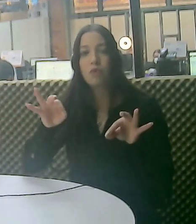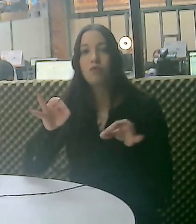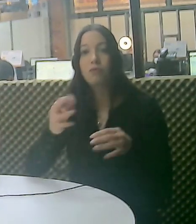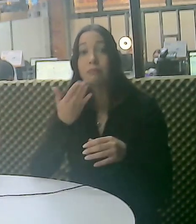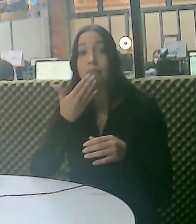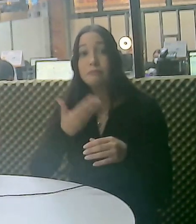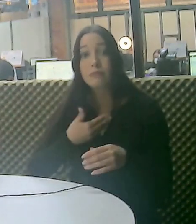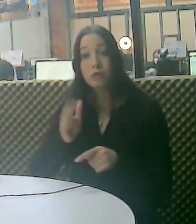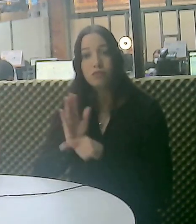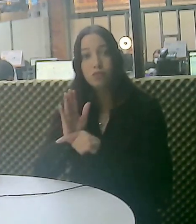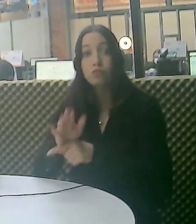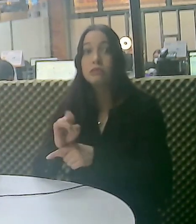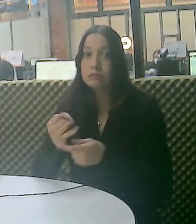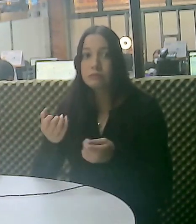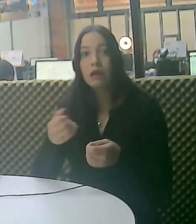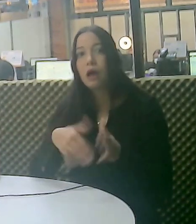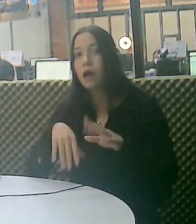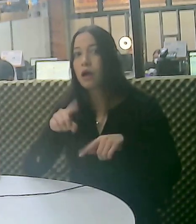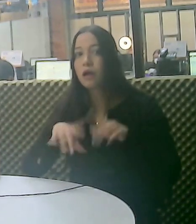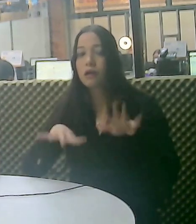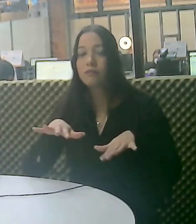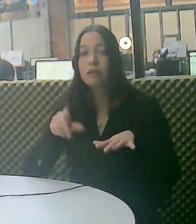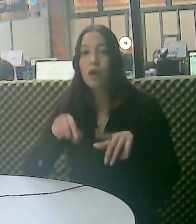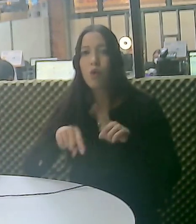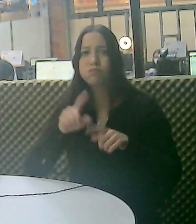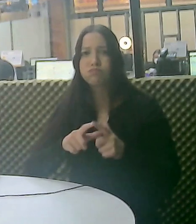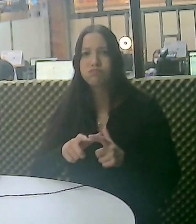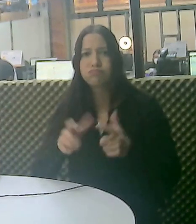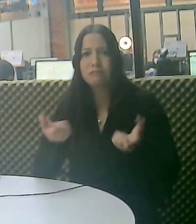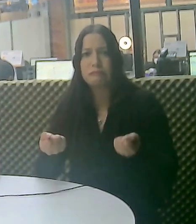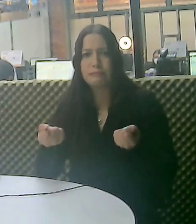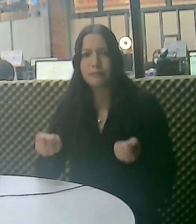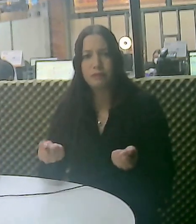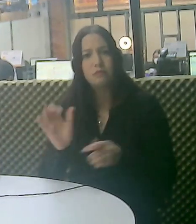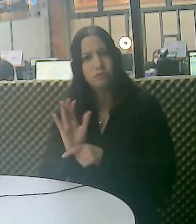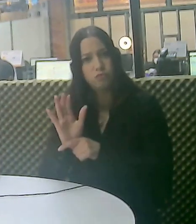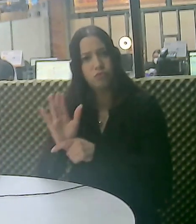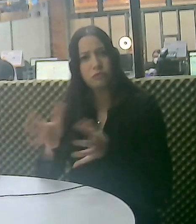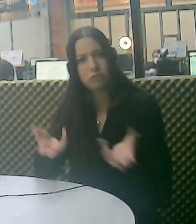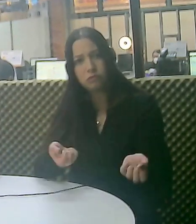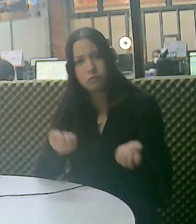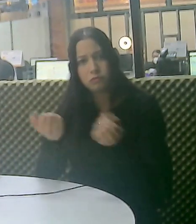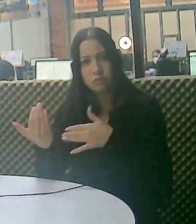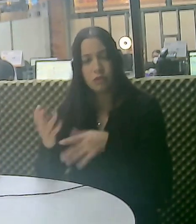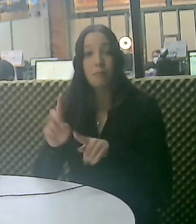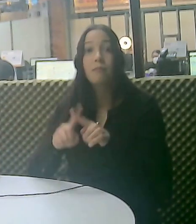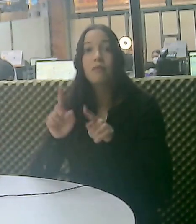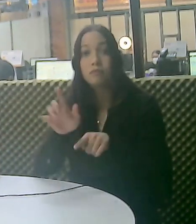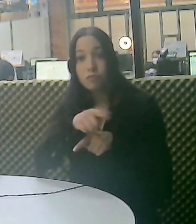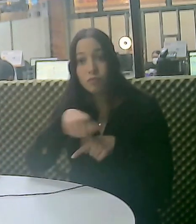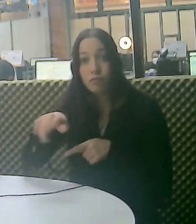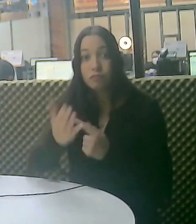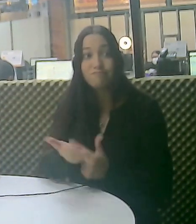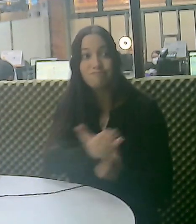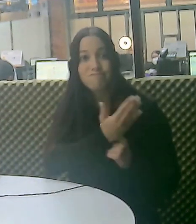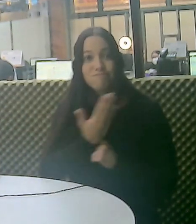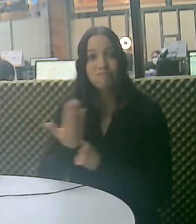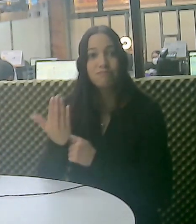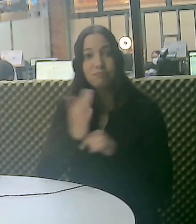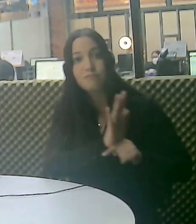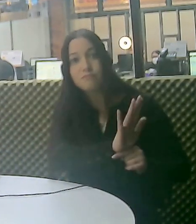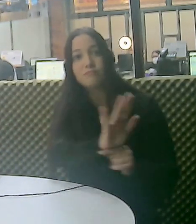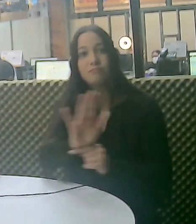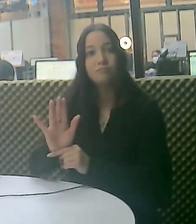lá e ajuda se for o caso de um objeto maior, mas essa participação nesse momento, ela é crucial para determinar o que